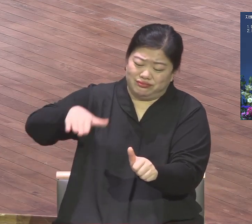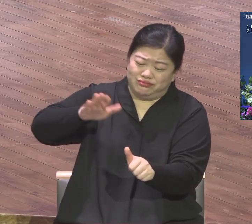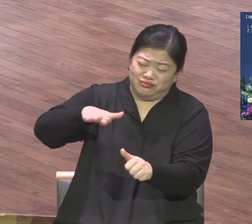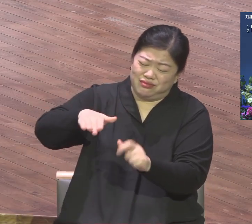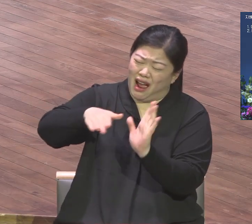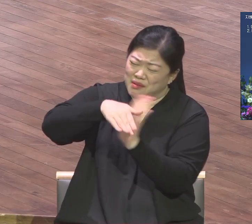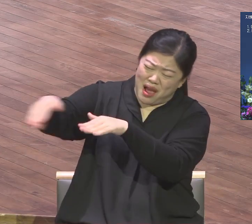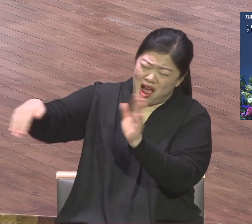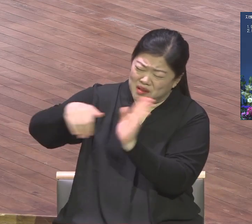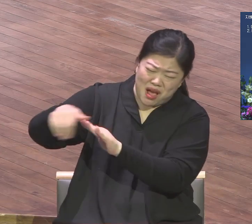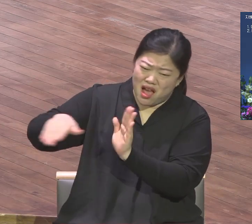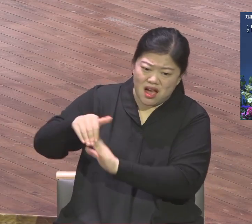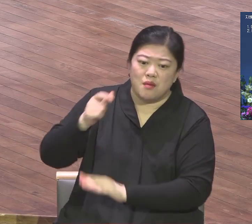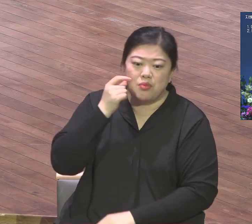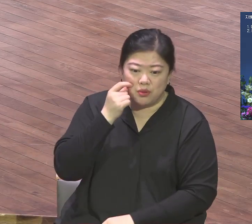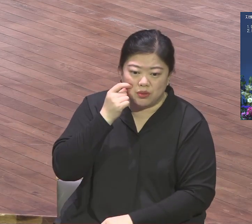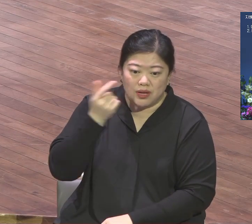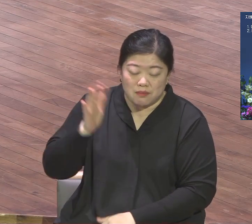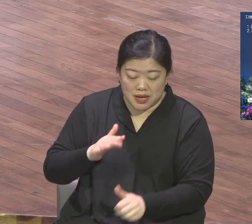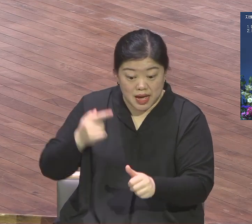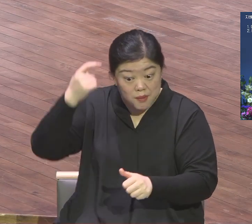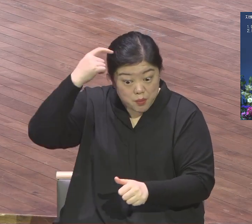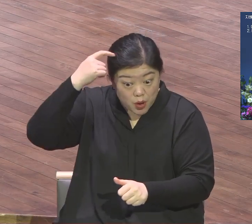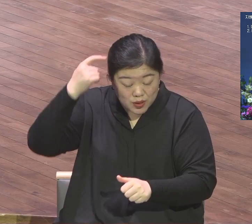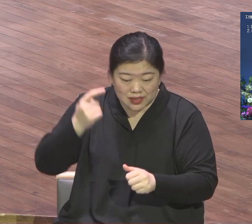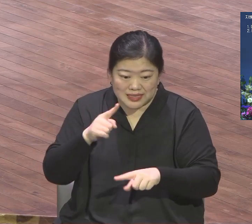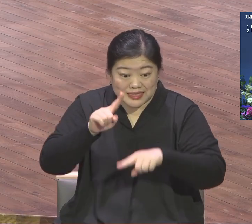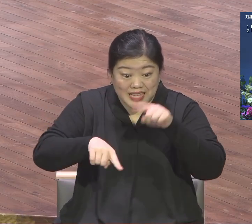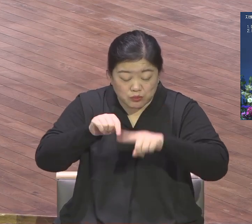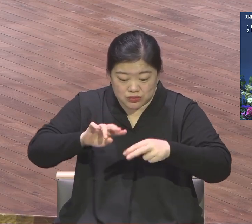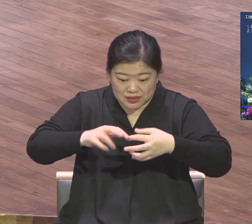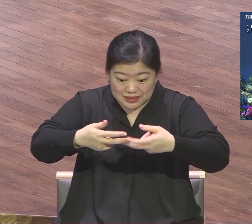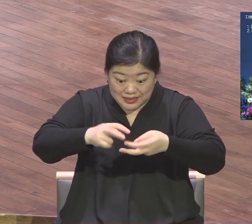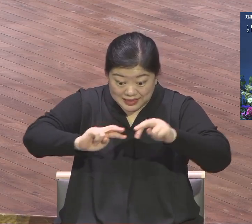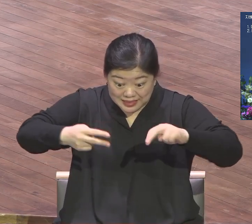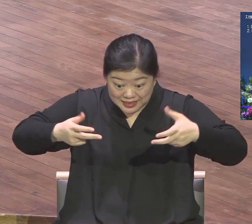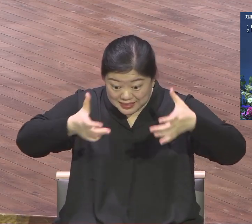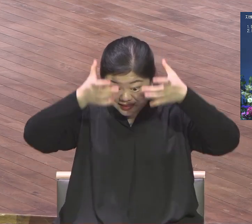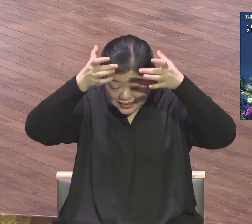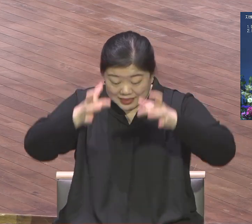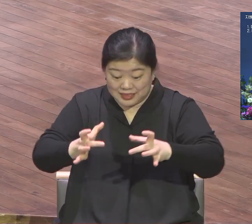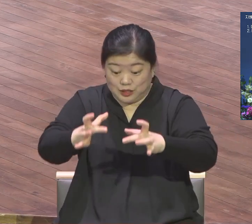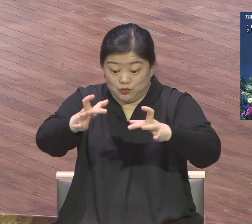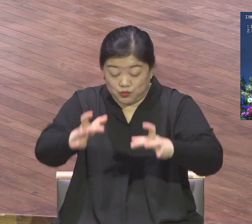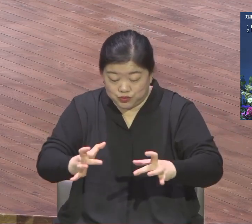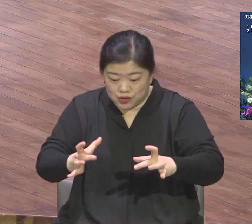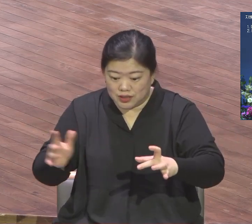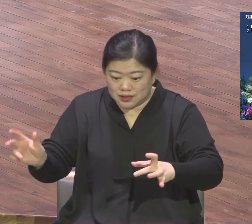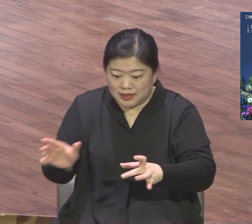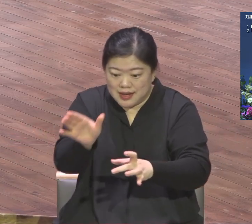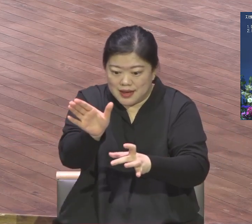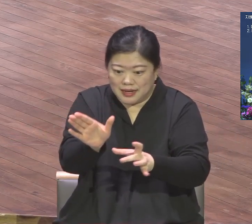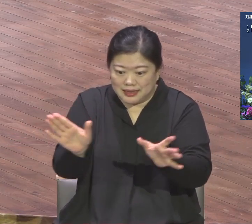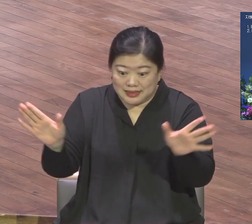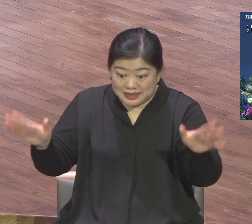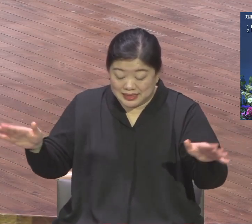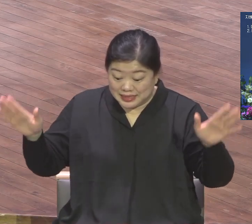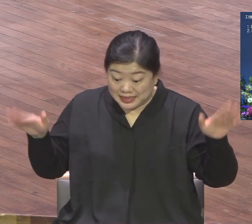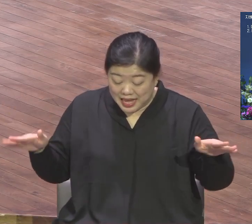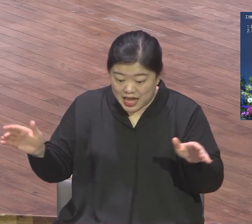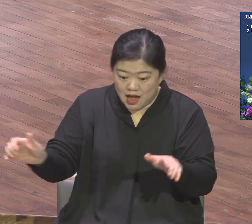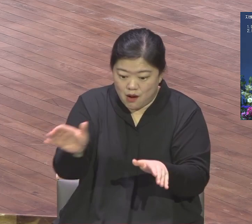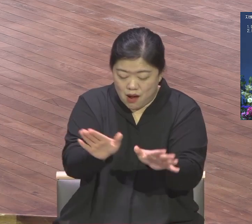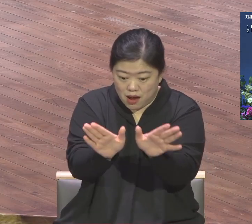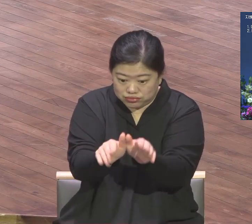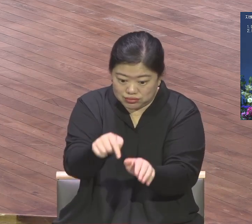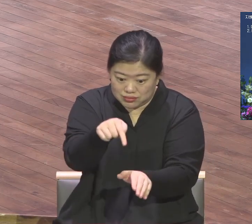마틴 루터 이야기 무슨 말입니까? 이 새는 뭐요? 악한 생각을 말하죠. 악한 생각 할 수 있어요. 사람이 살다 보면 나쁜 생각